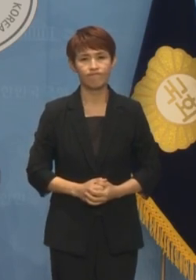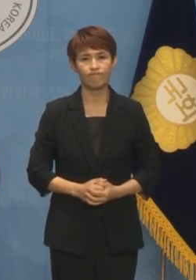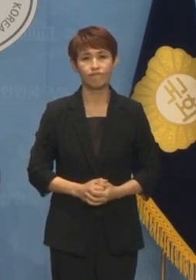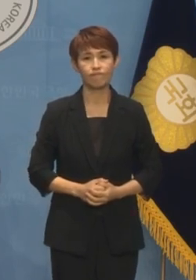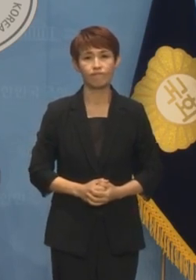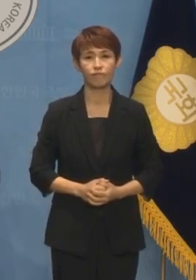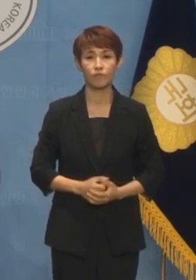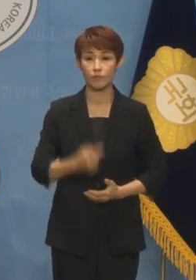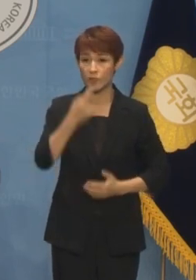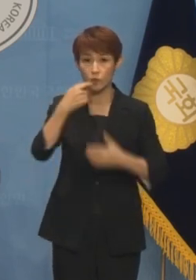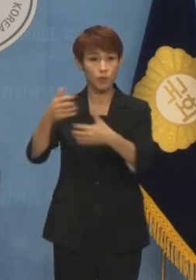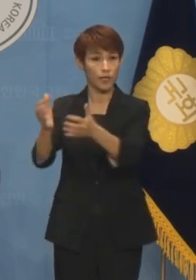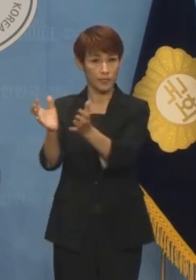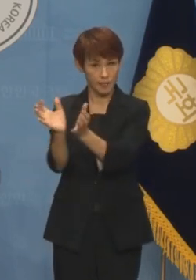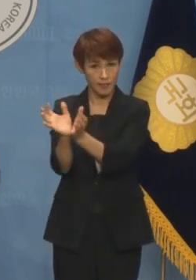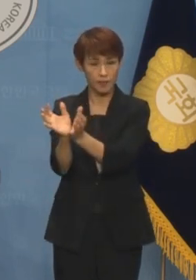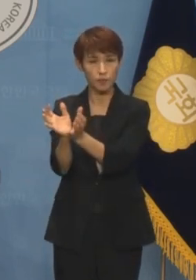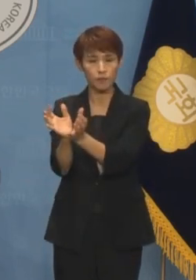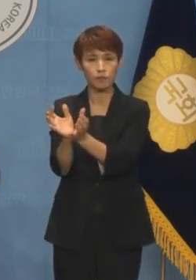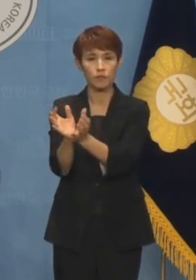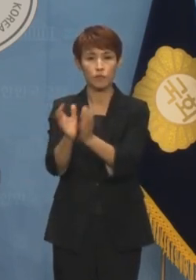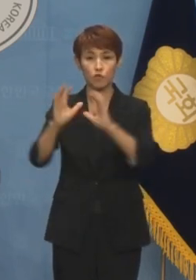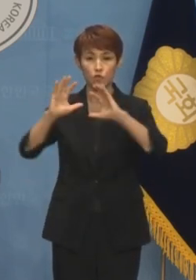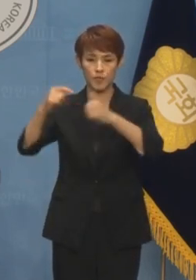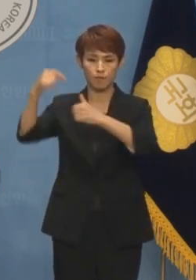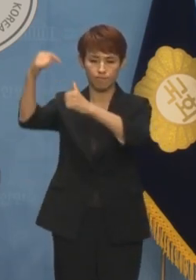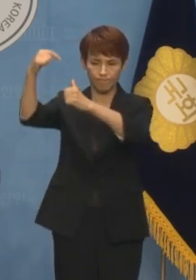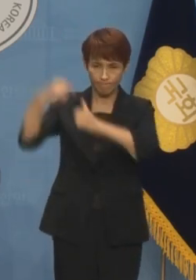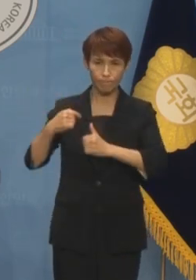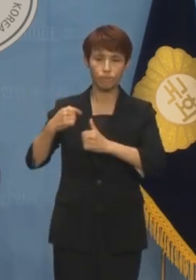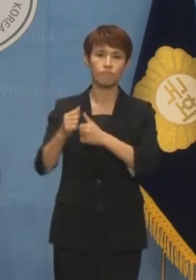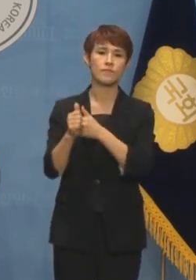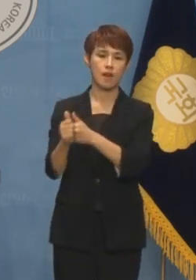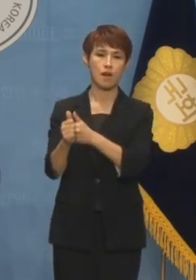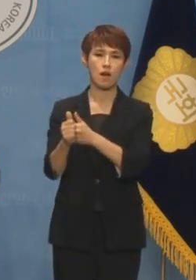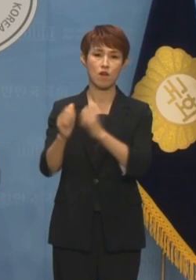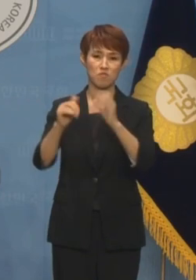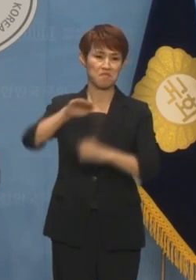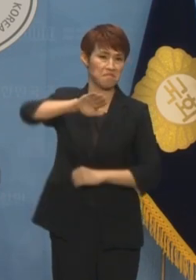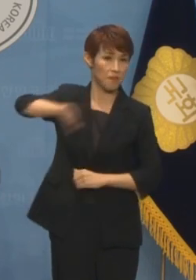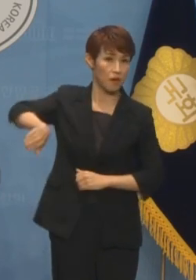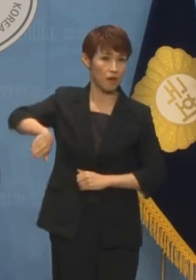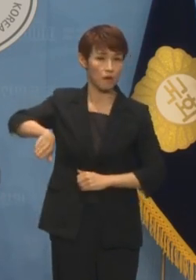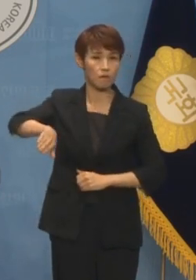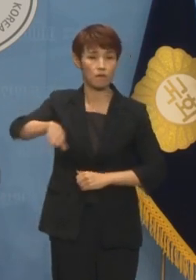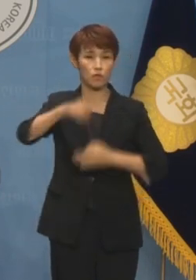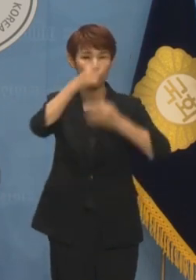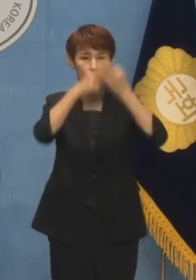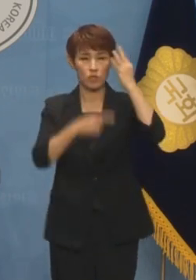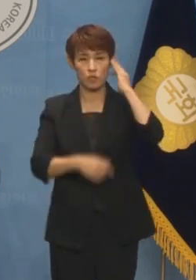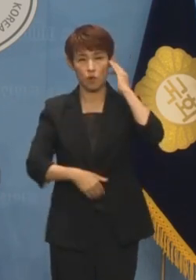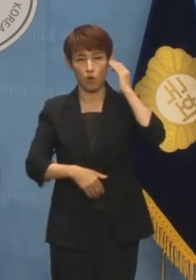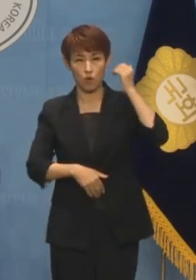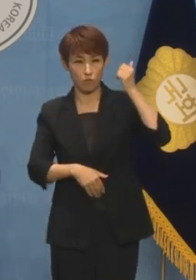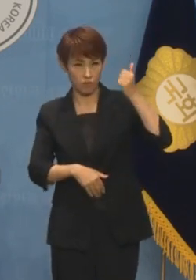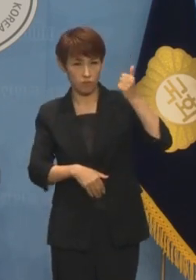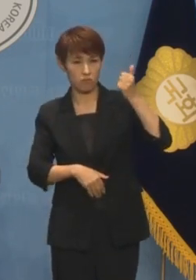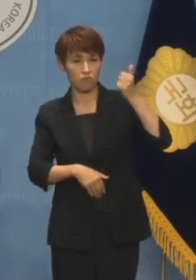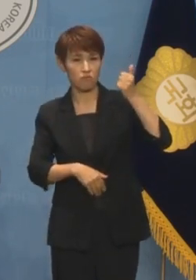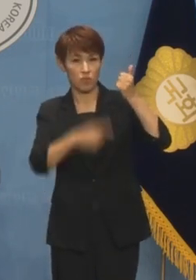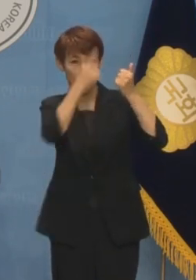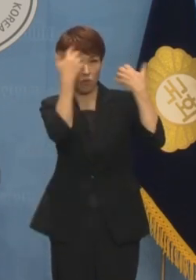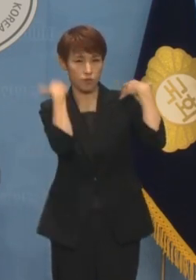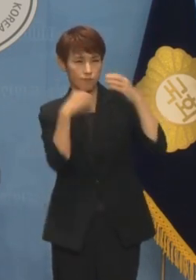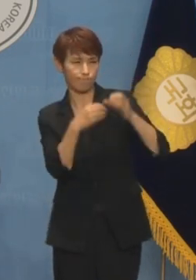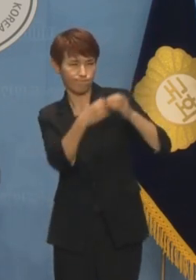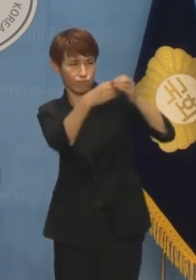우리 더불어민주당은 국민의 명령대로 국민을 외면한 윤석열 정부를 견제하고 바로잡아가는